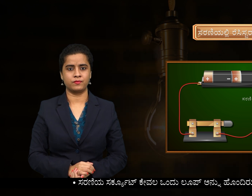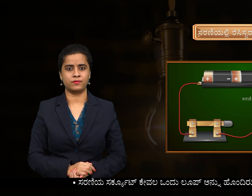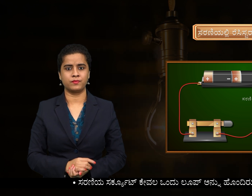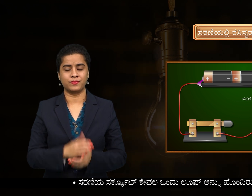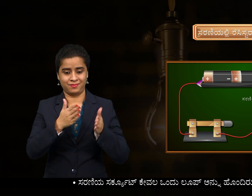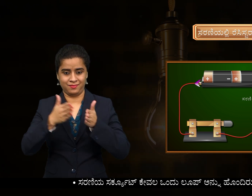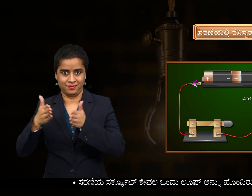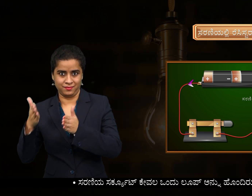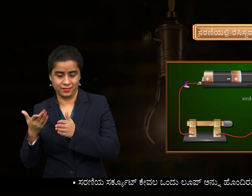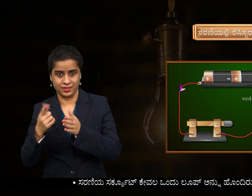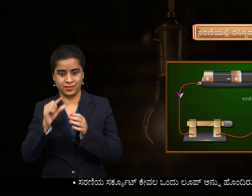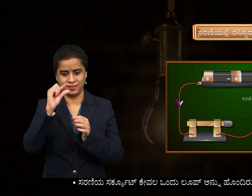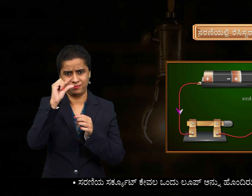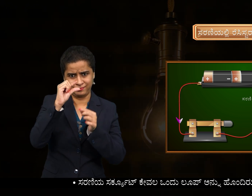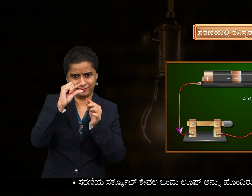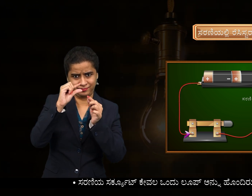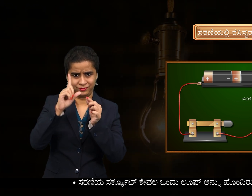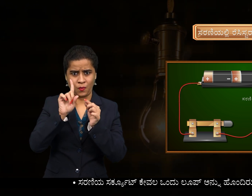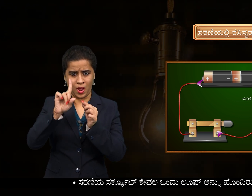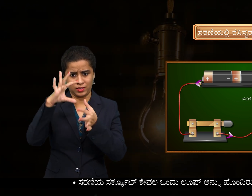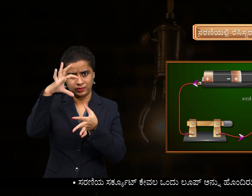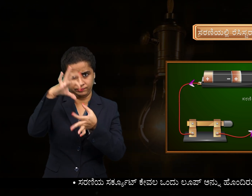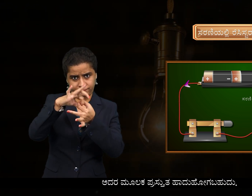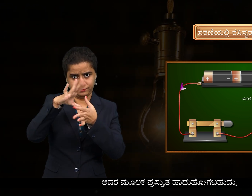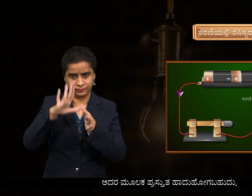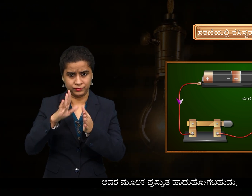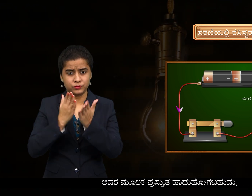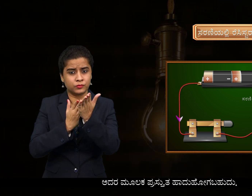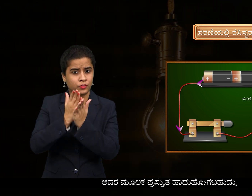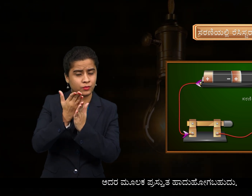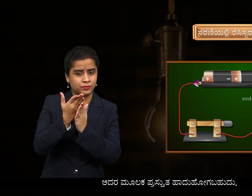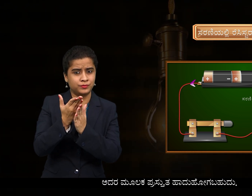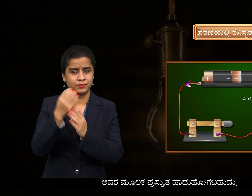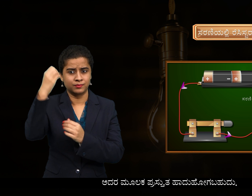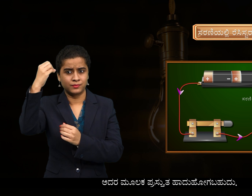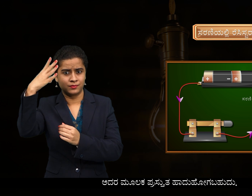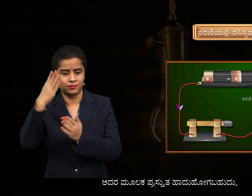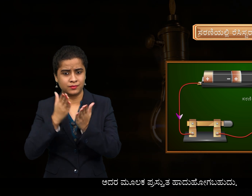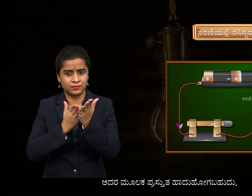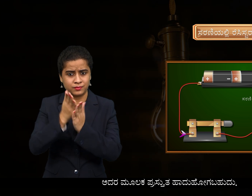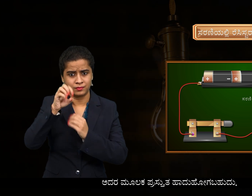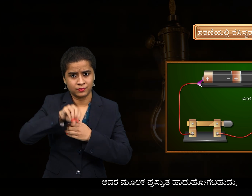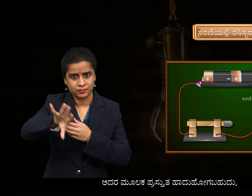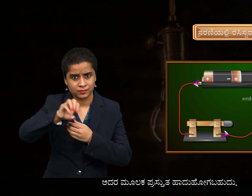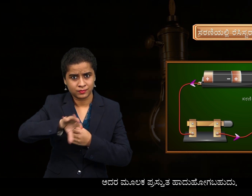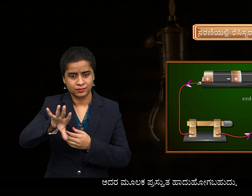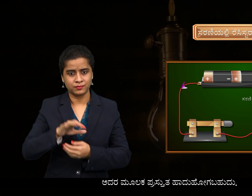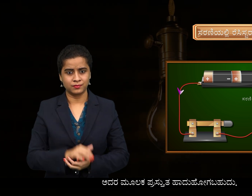ಸರಣಿಯ ಸರ್ಕ್ಯೂಟ್ ಕೇವಲ ಒಂದು ಲೂಪ್ ಅನ್ನು ಹೊಂದಿರುತ್ತದೆ. ಅದರ ಮೂಲಕ ಪ್ರಸ್ತುತ